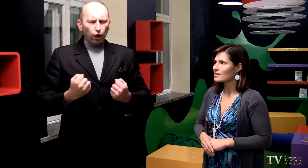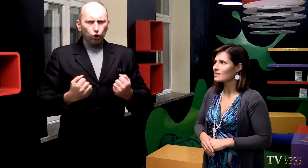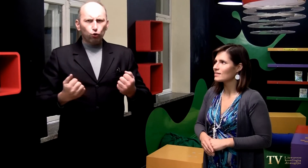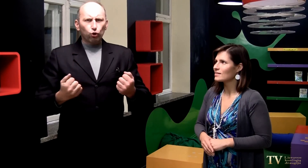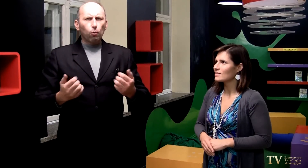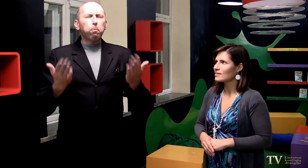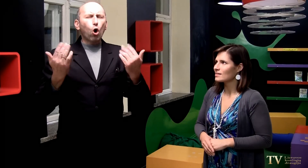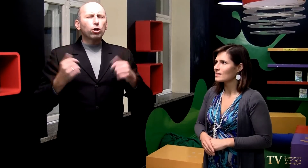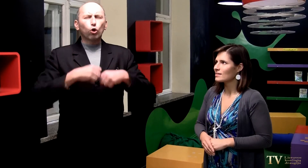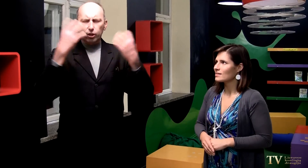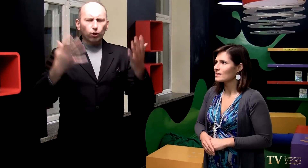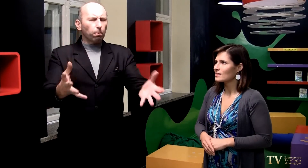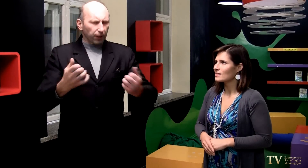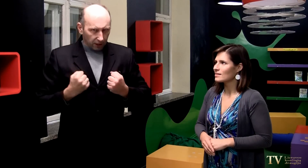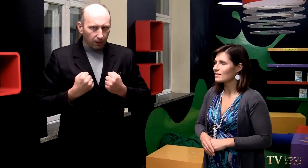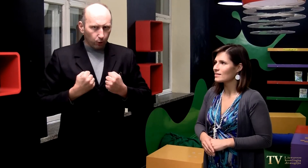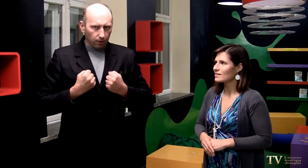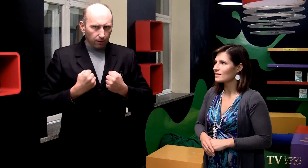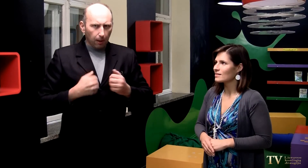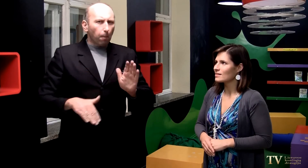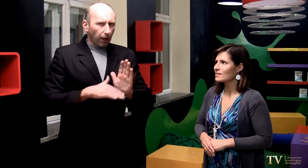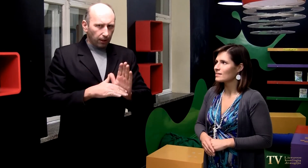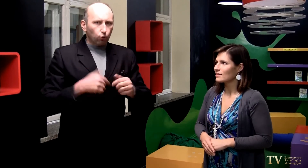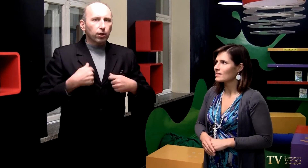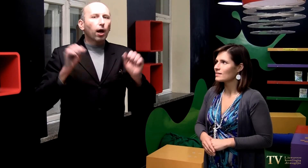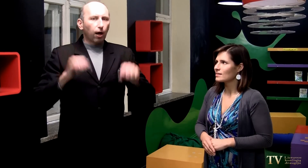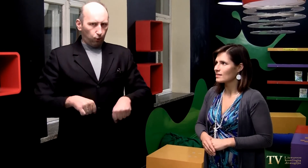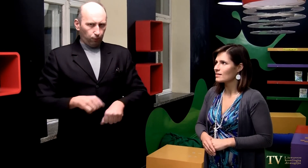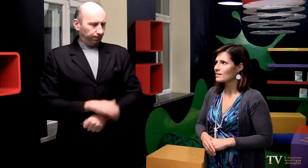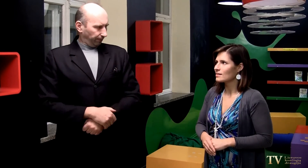švenčių poilsio dienų priimu, padėtų tiek galų.